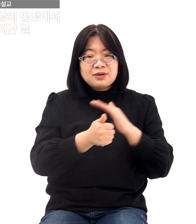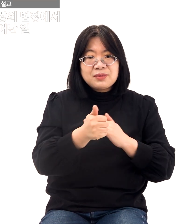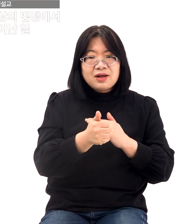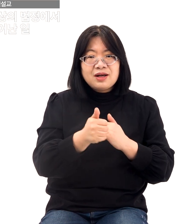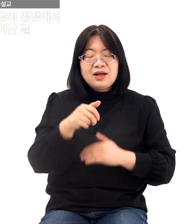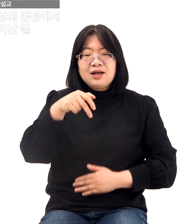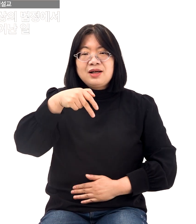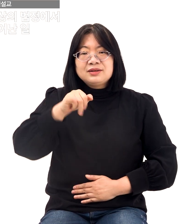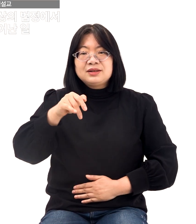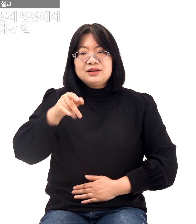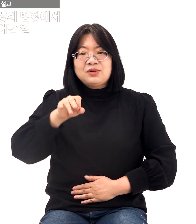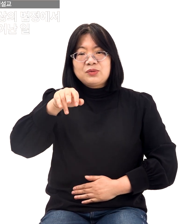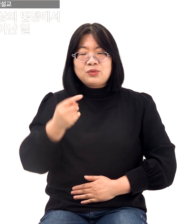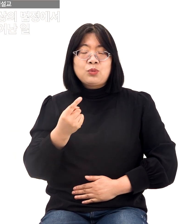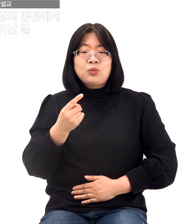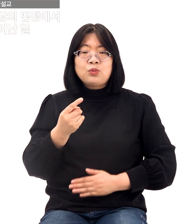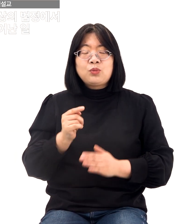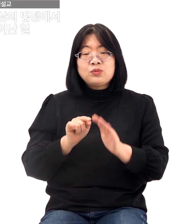지성소에 들어가죠?